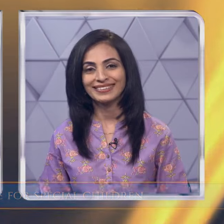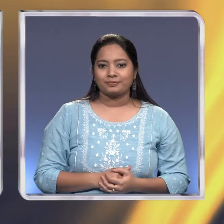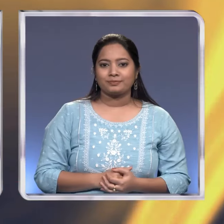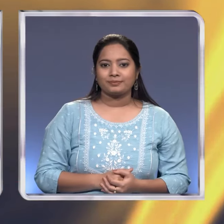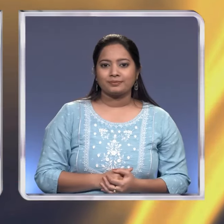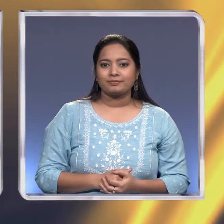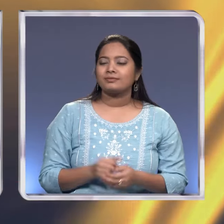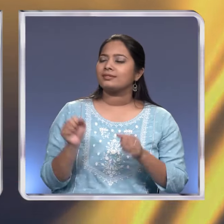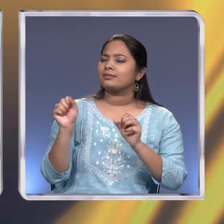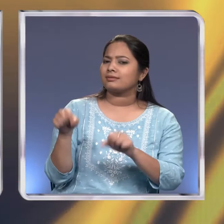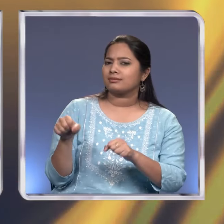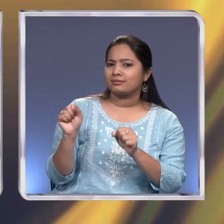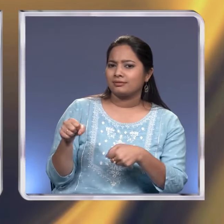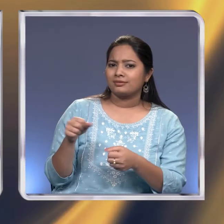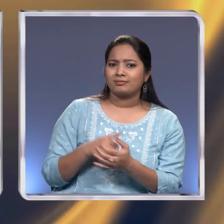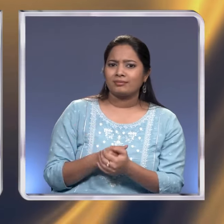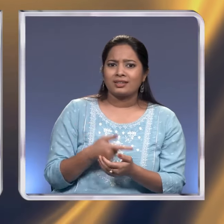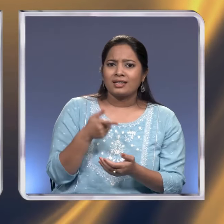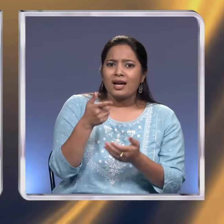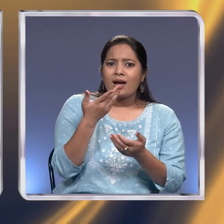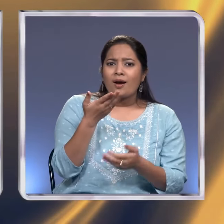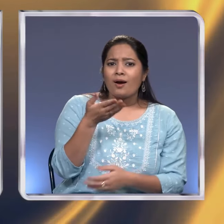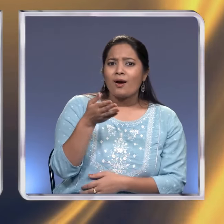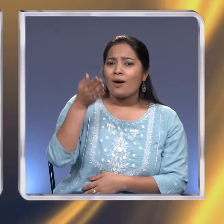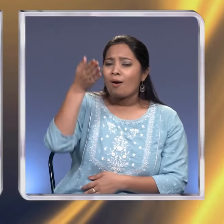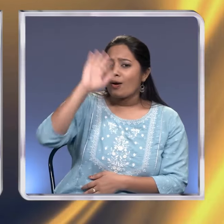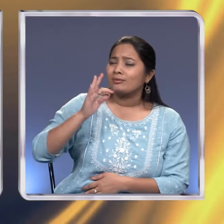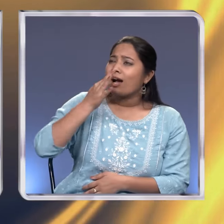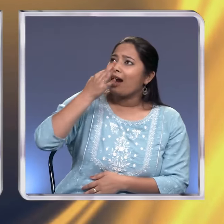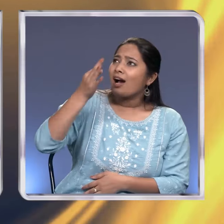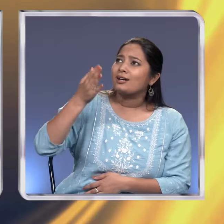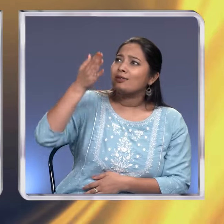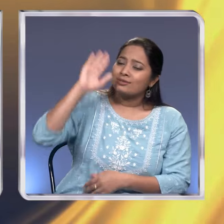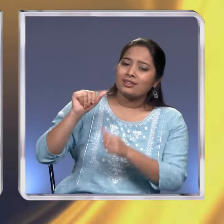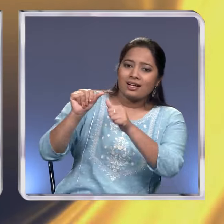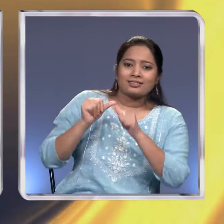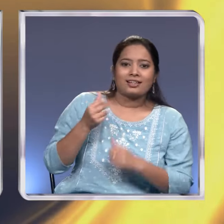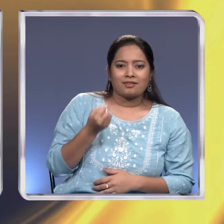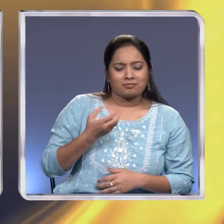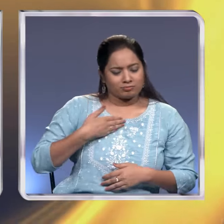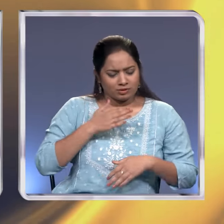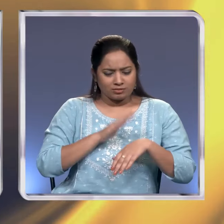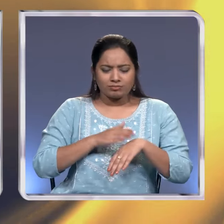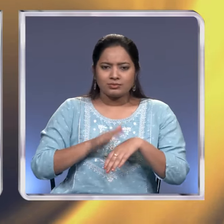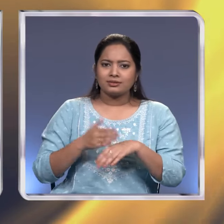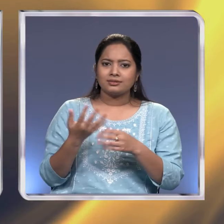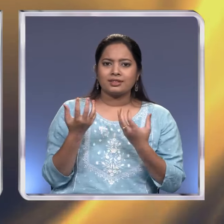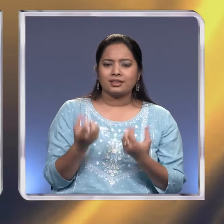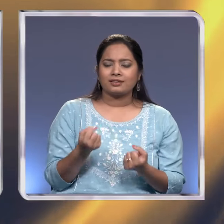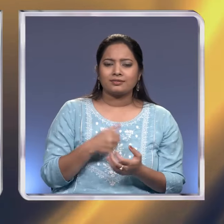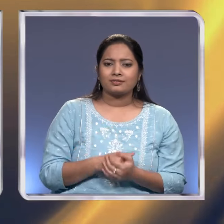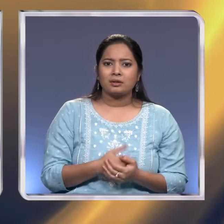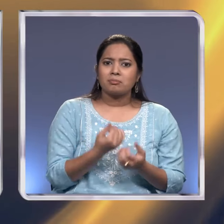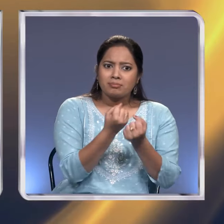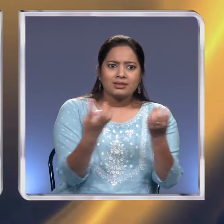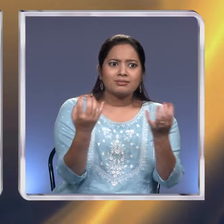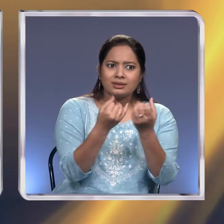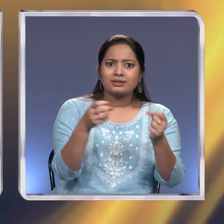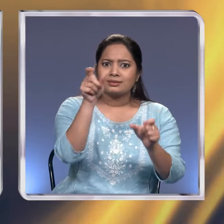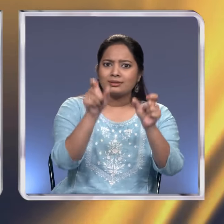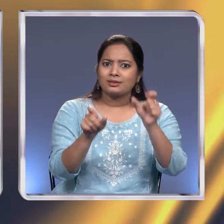करे। यस, और रिबेका, हम जानते हैं कि परमेश्वर प्रार्थनाओं का जवाब देता है। हमने इस बात को अनुभव किया है